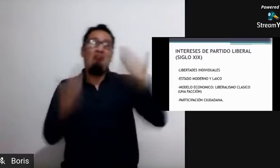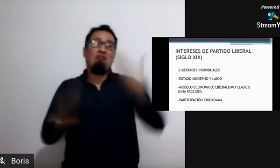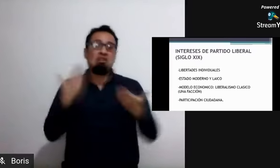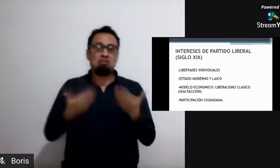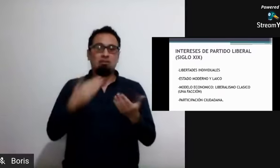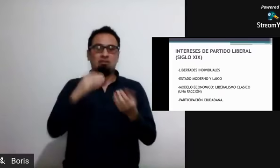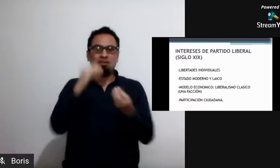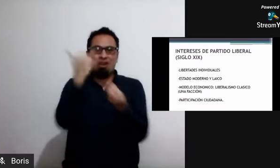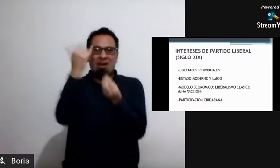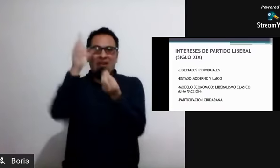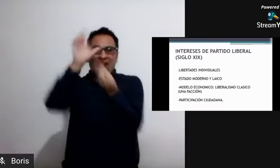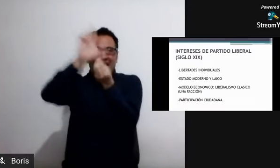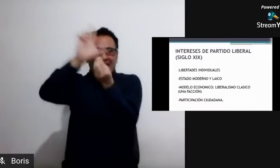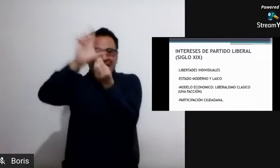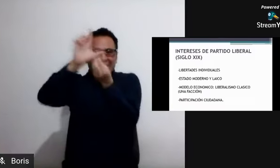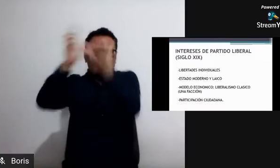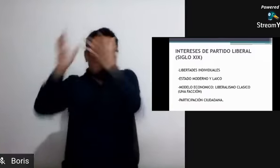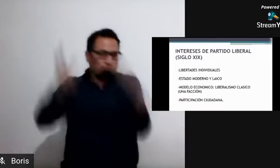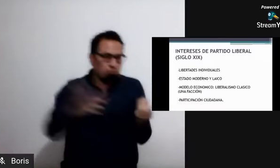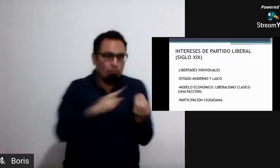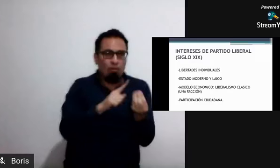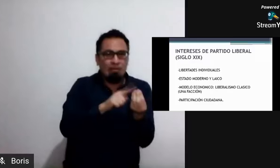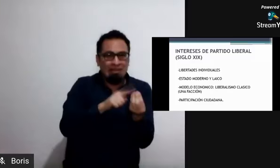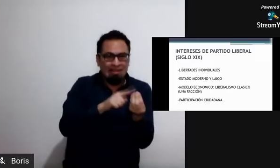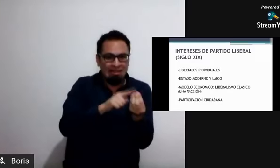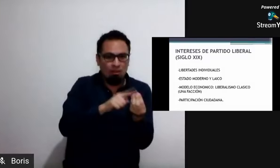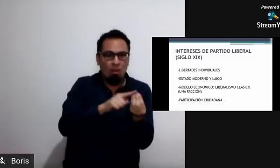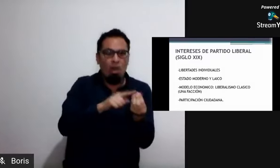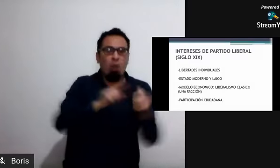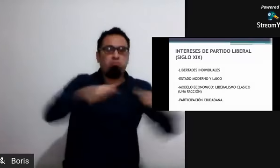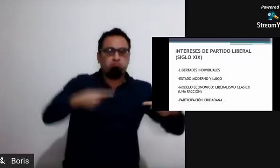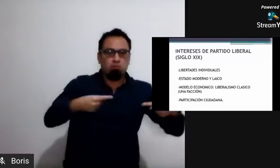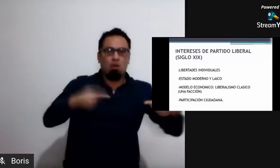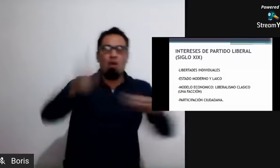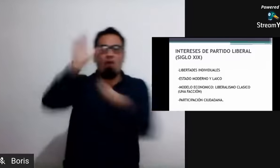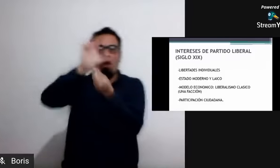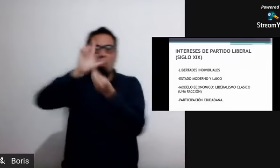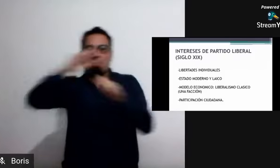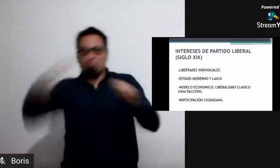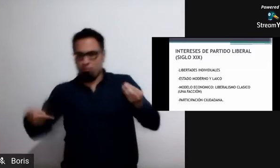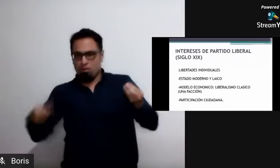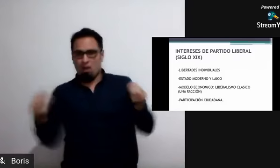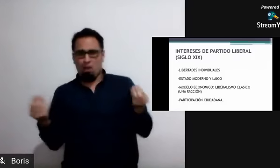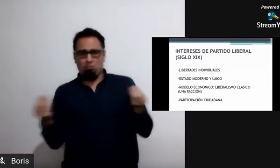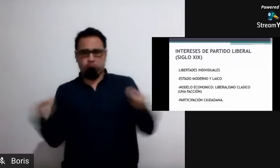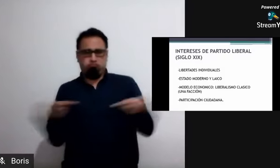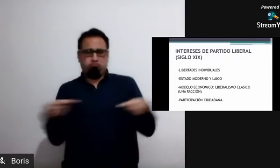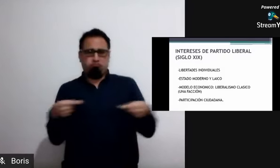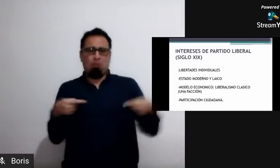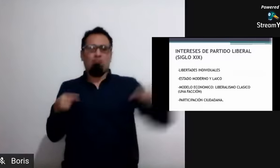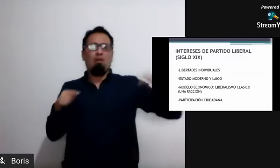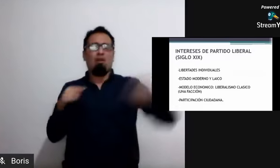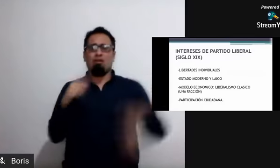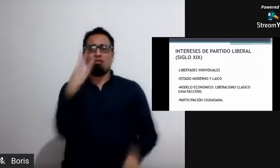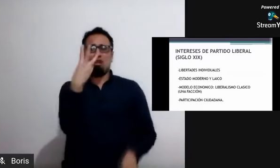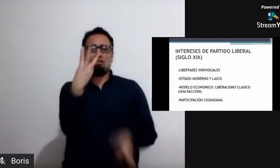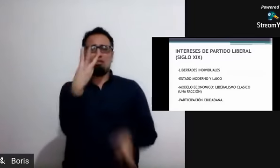Conservador. Dentro de esas 52 guerras civiles podemos ver que hay enfrentamientos entre los liberales y